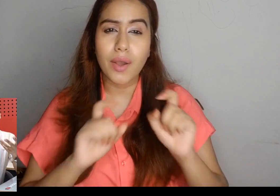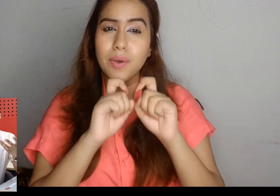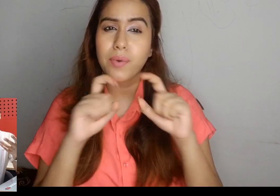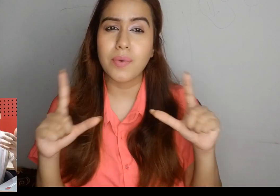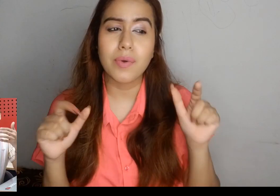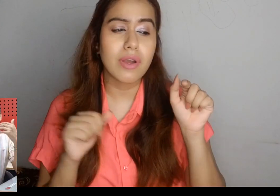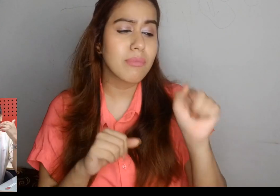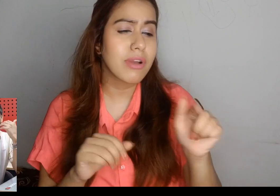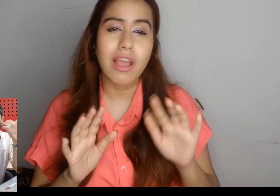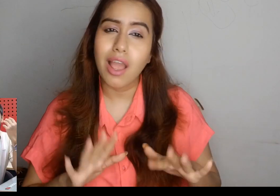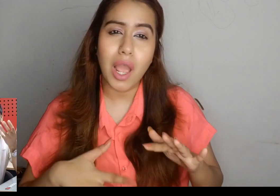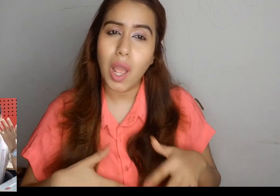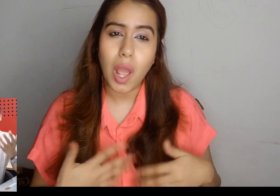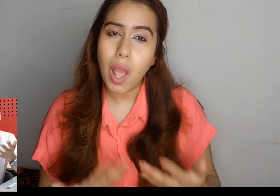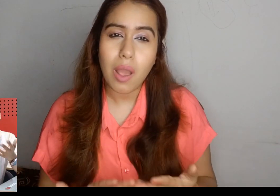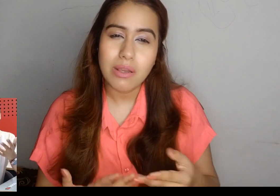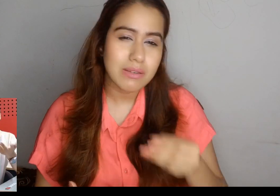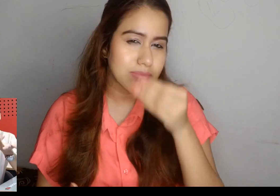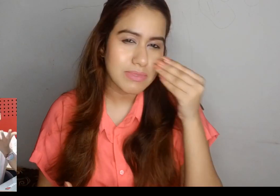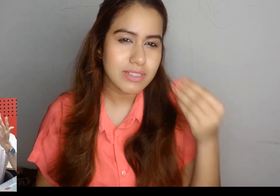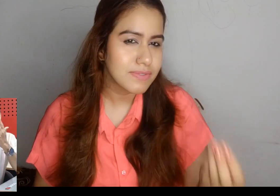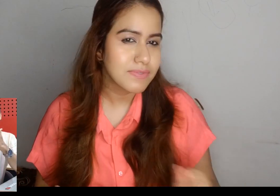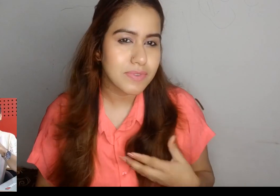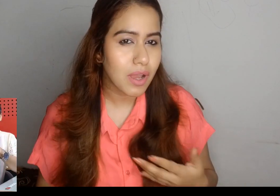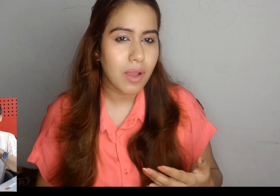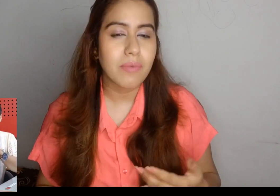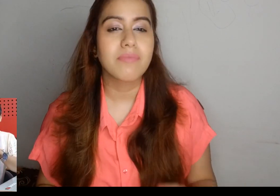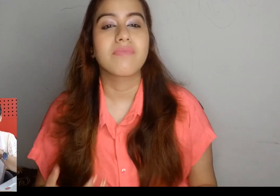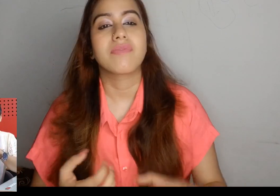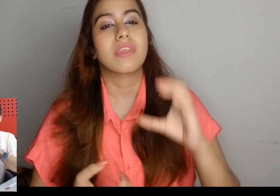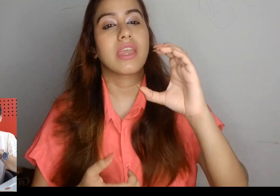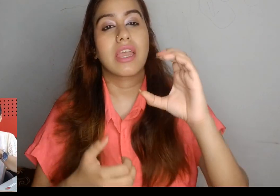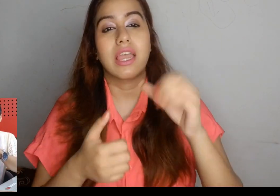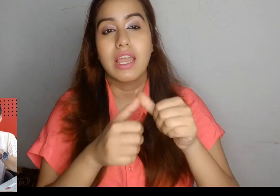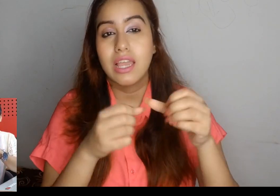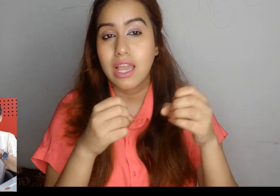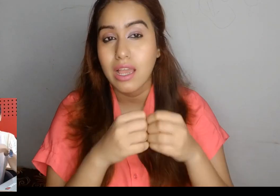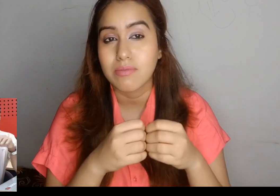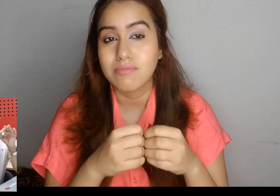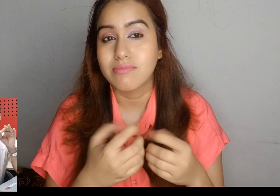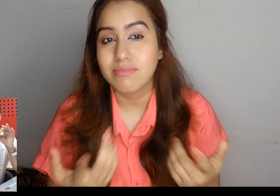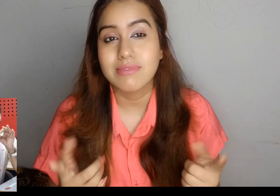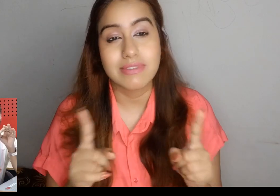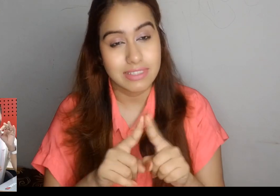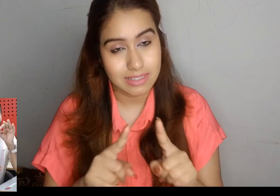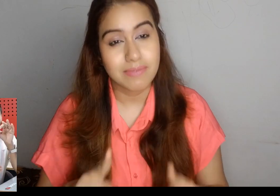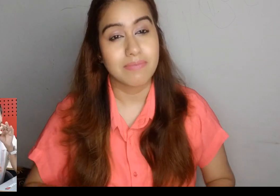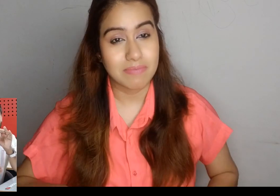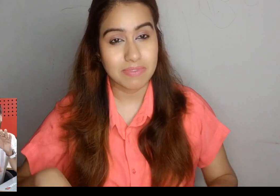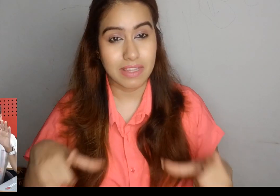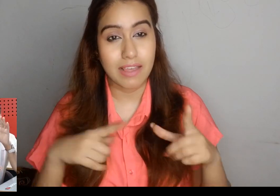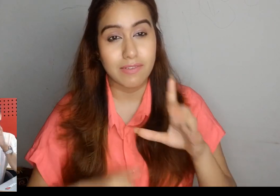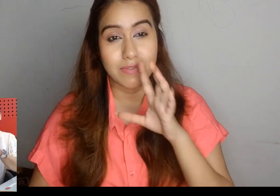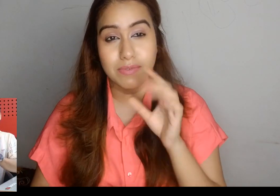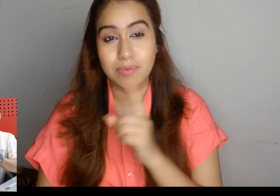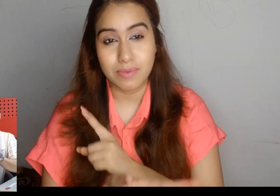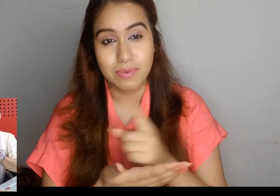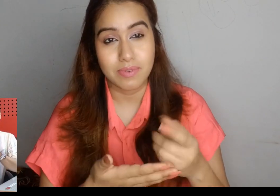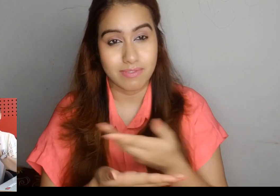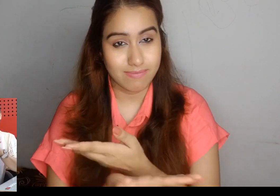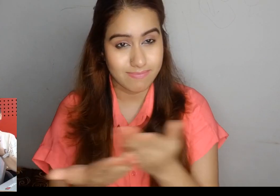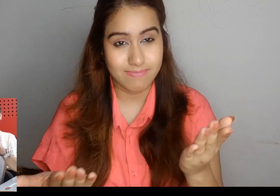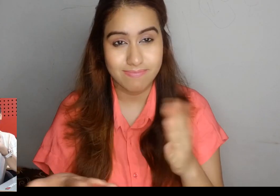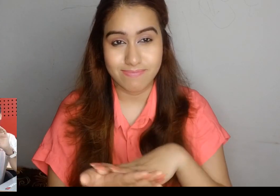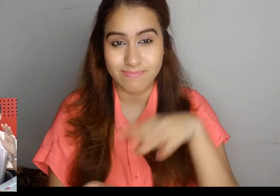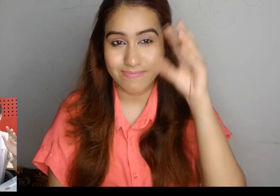शांत कैसे रह लेते हैं, इतने कूल काम कैसे रह लेते हैं, मुझसे तो रहा नहीं जाता है। वो कैब के ड्राइवर ने जो कहा वही लाइफ का मैसेज है, वही